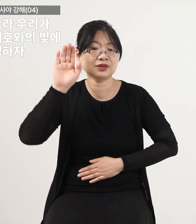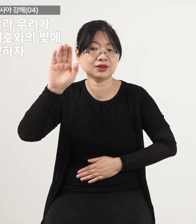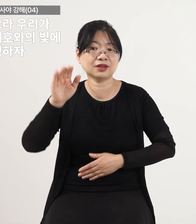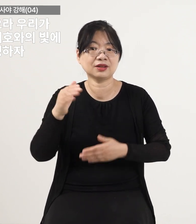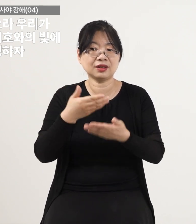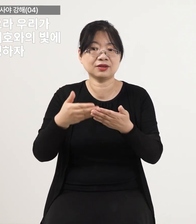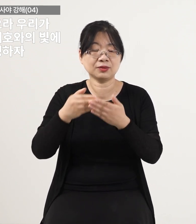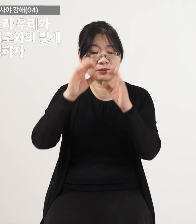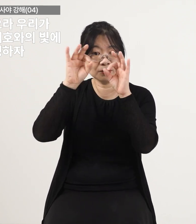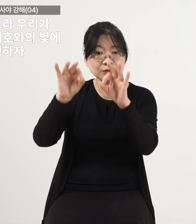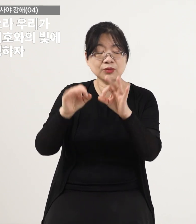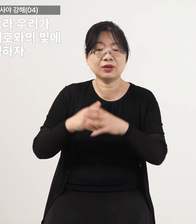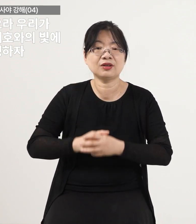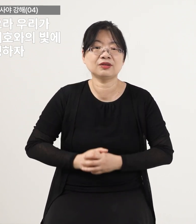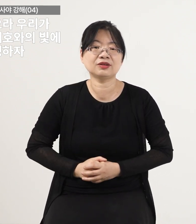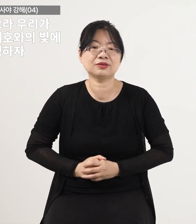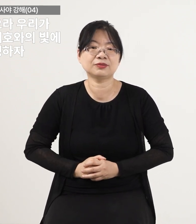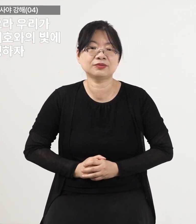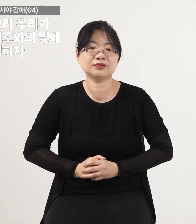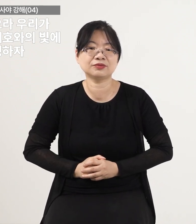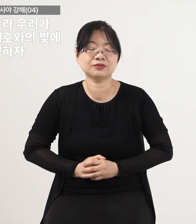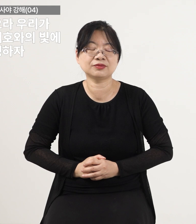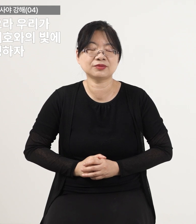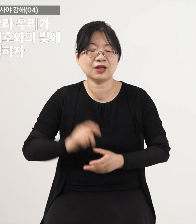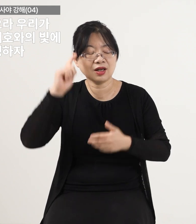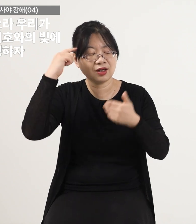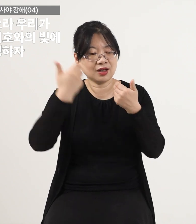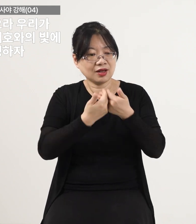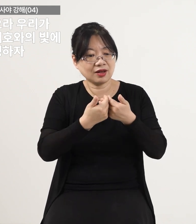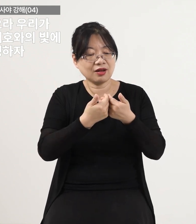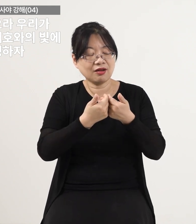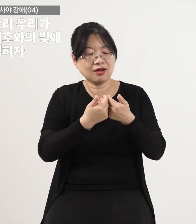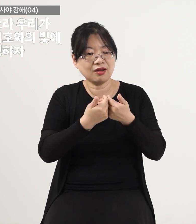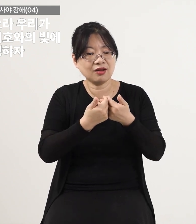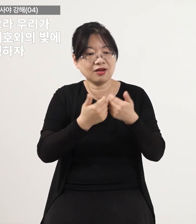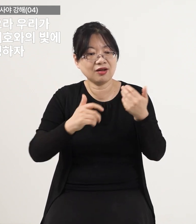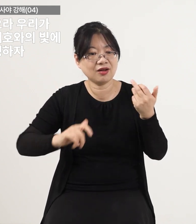그림은 이게 거슬러 올라가야 되는